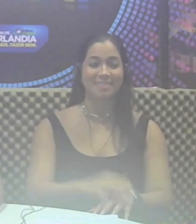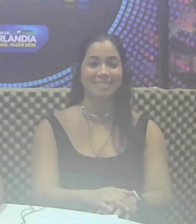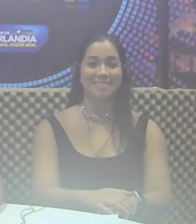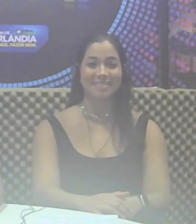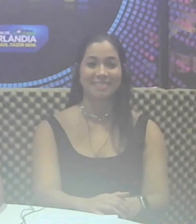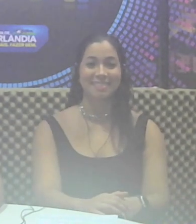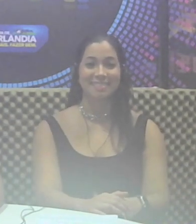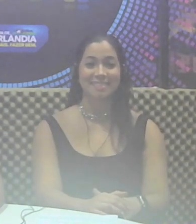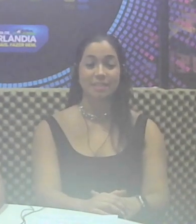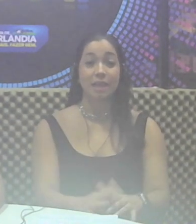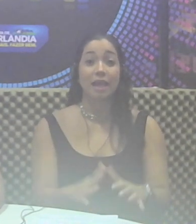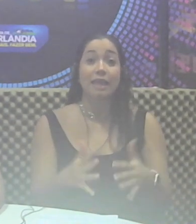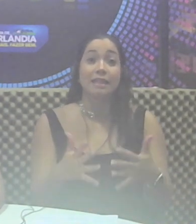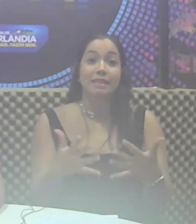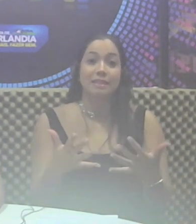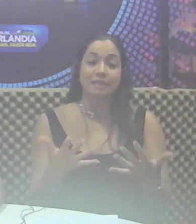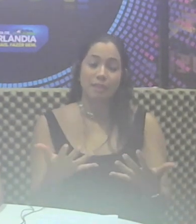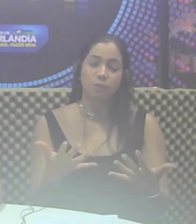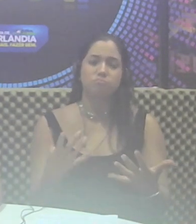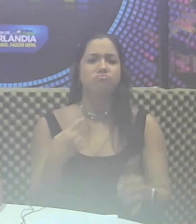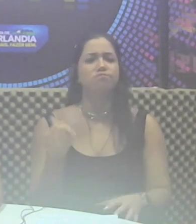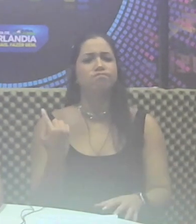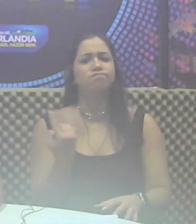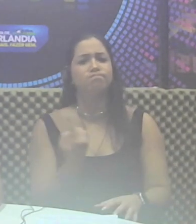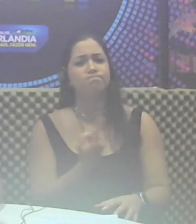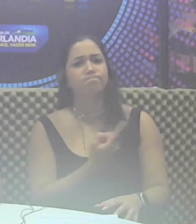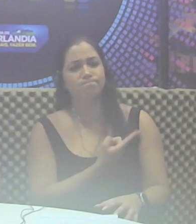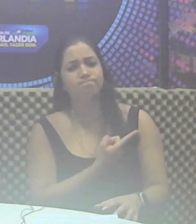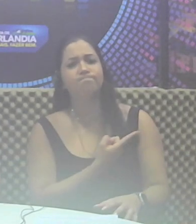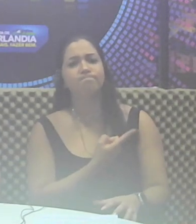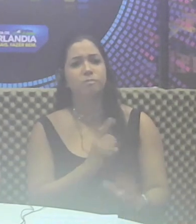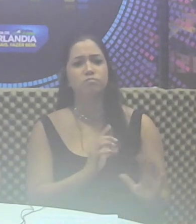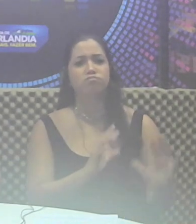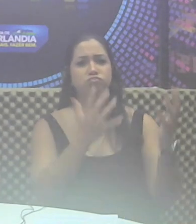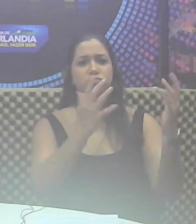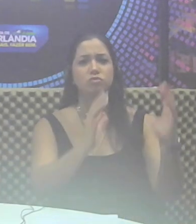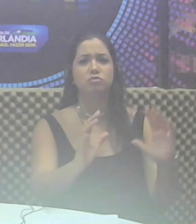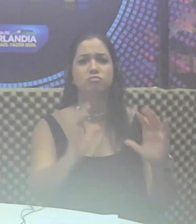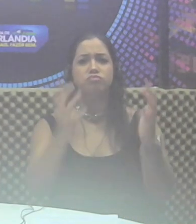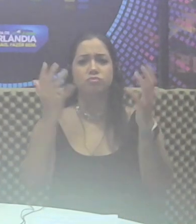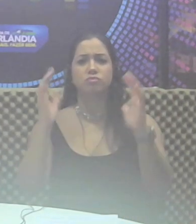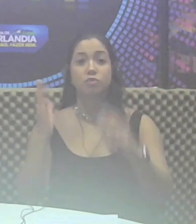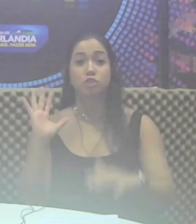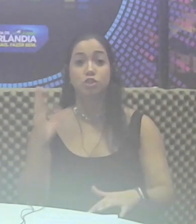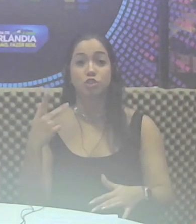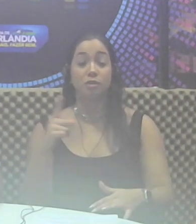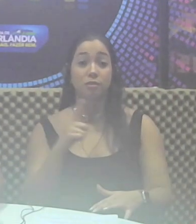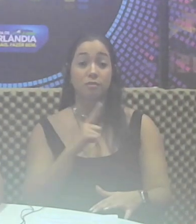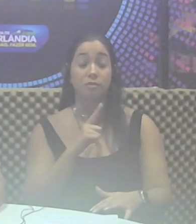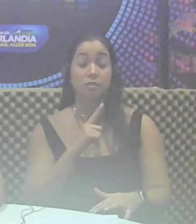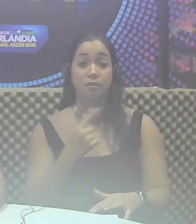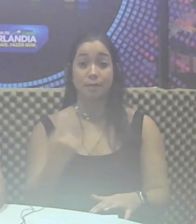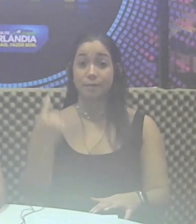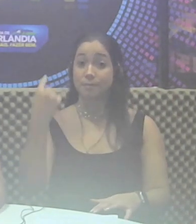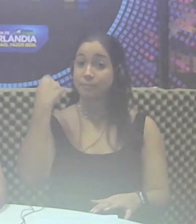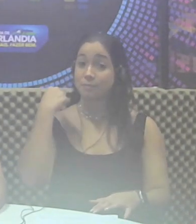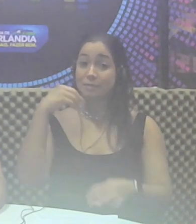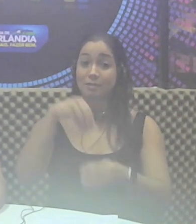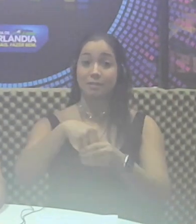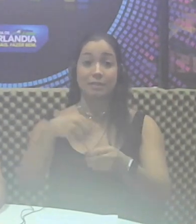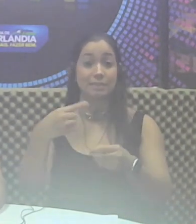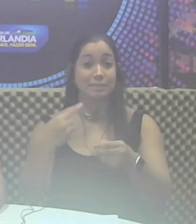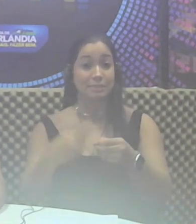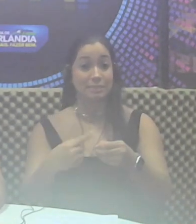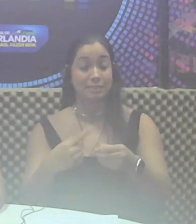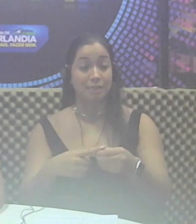município. Então, nós estamos no momento dos fóruns, que já aconteceram na zona urbana, que